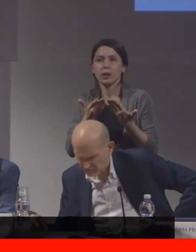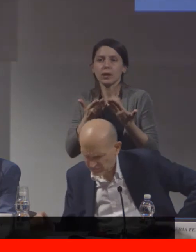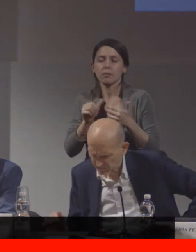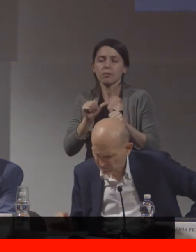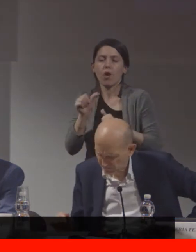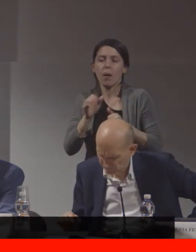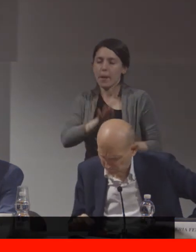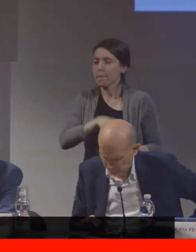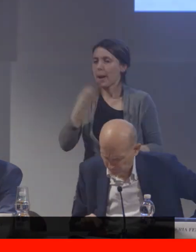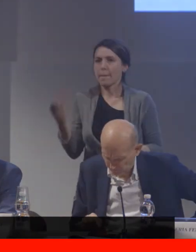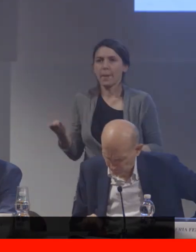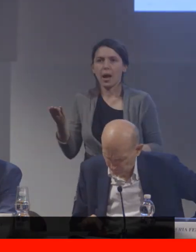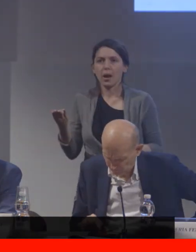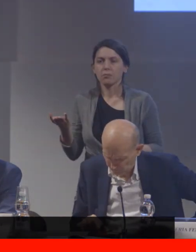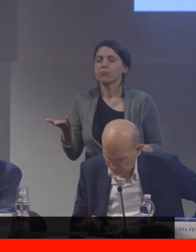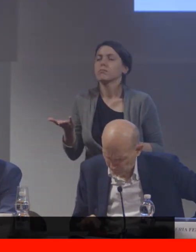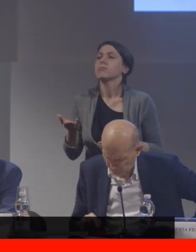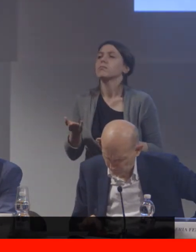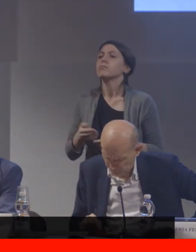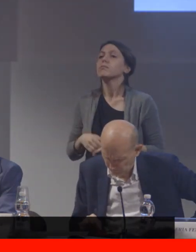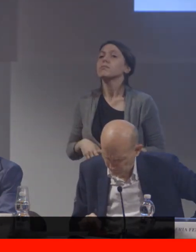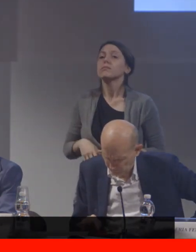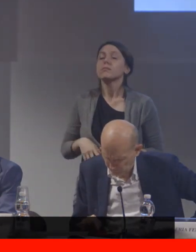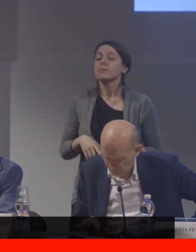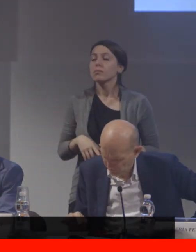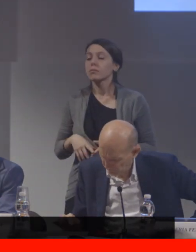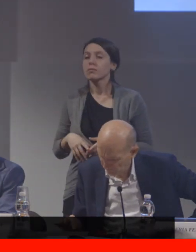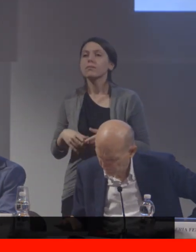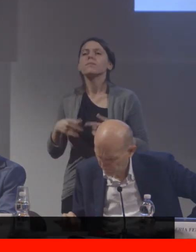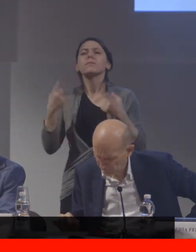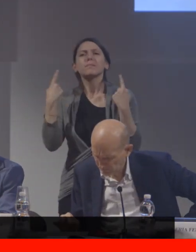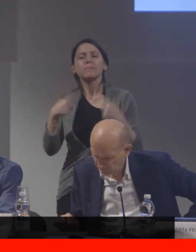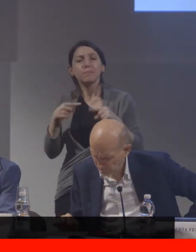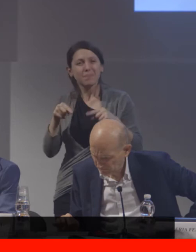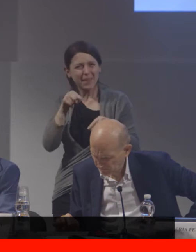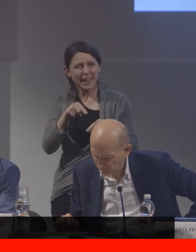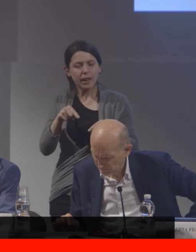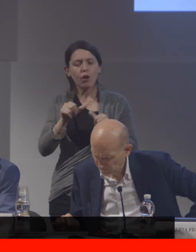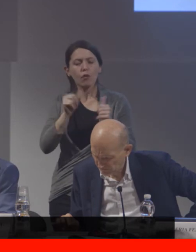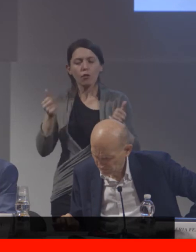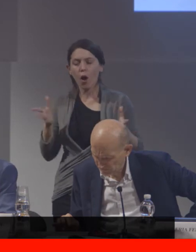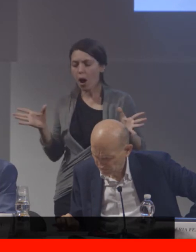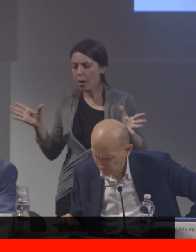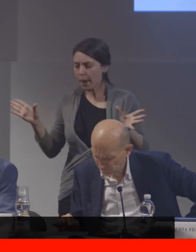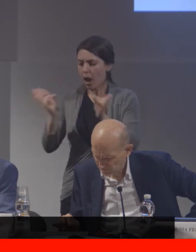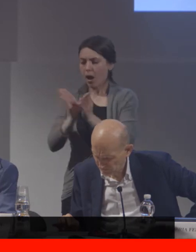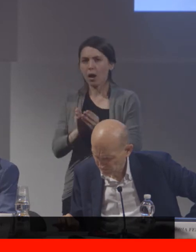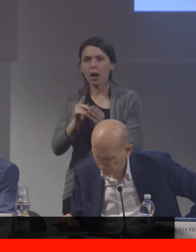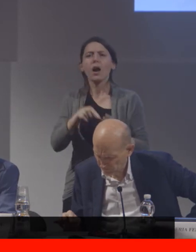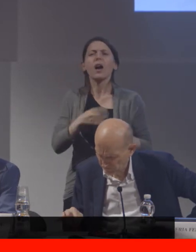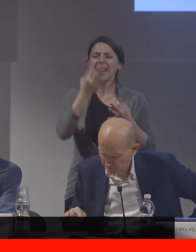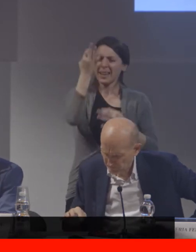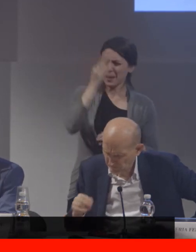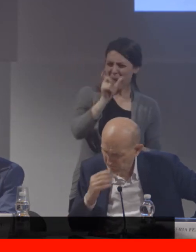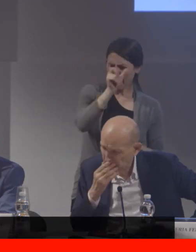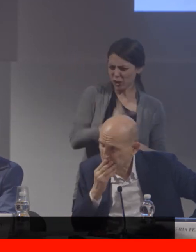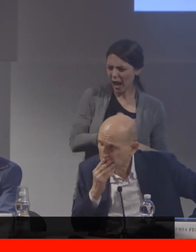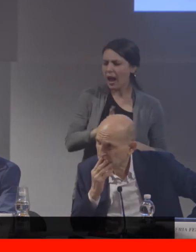irriconoscibile, è tutt'altra cosa. Dico, ecco, il riuscire a collegare lo